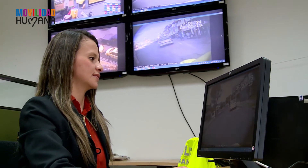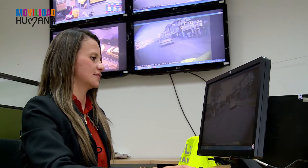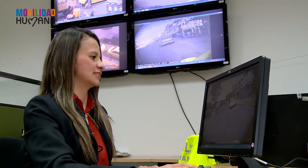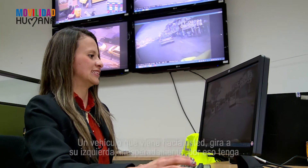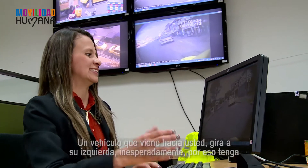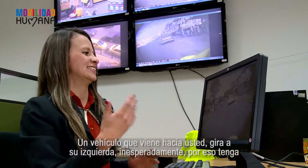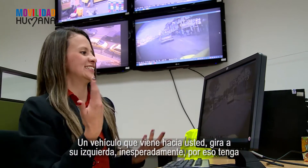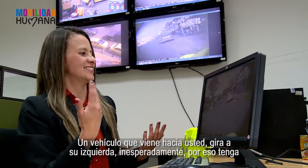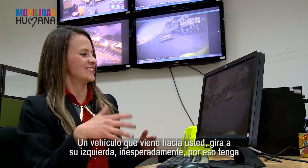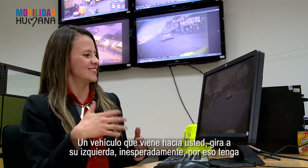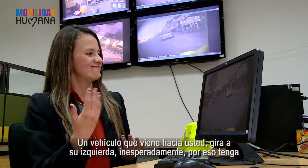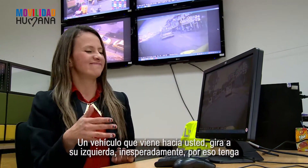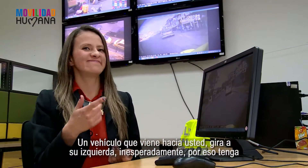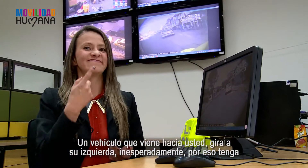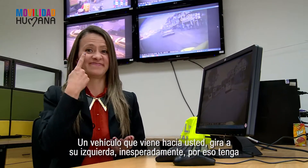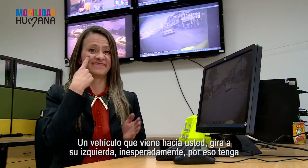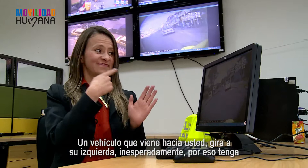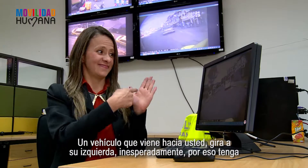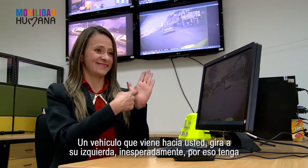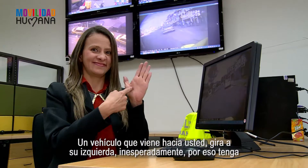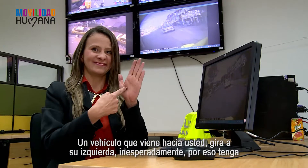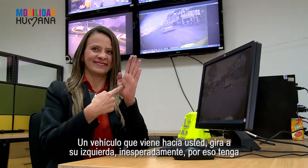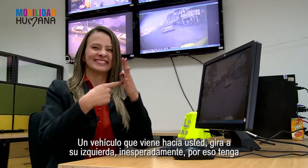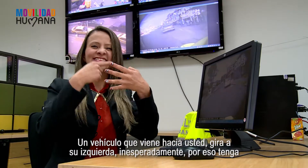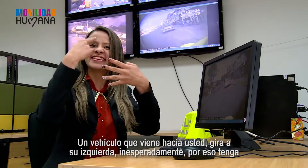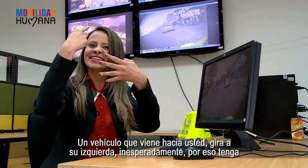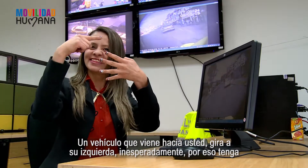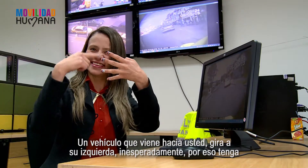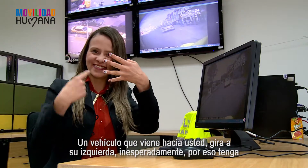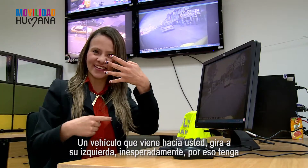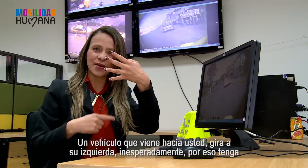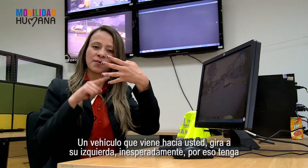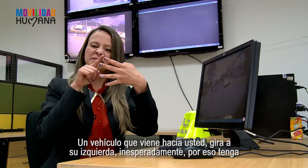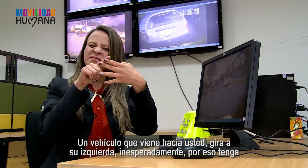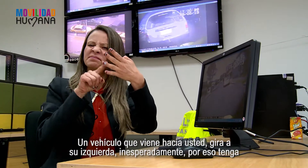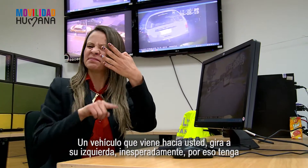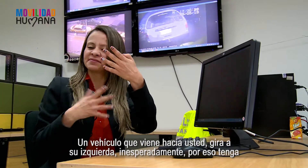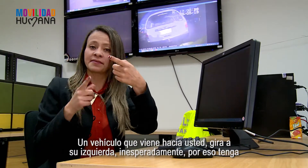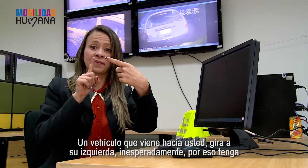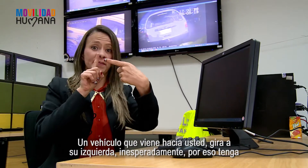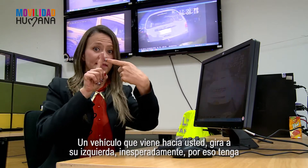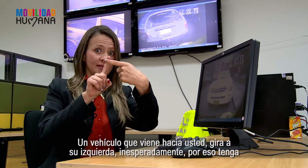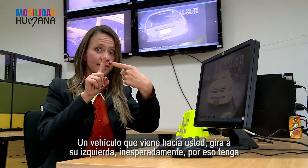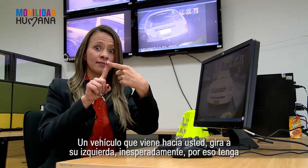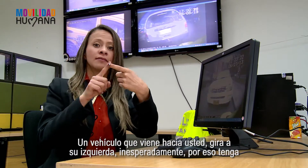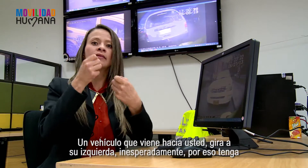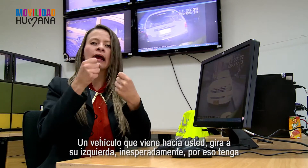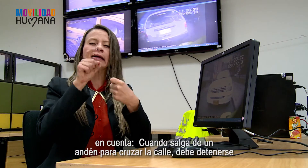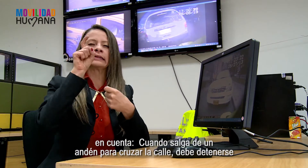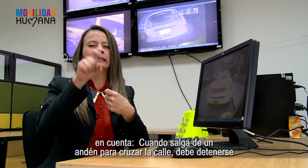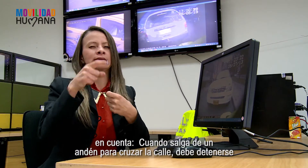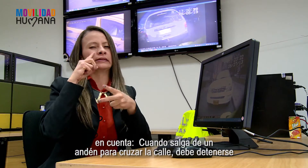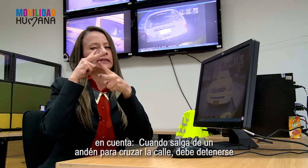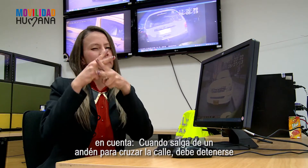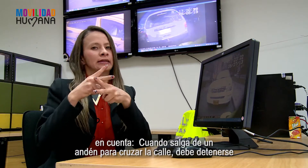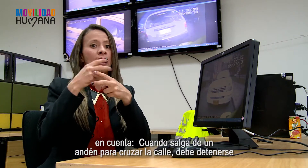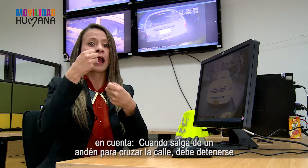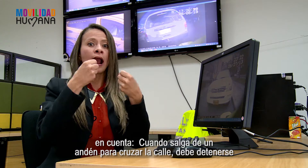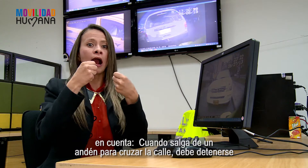Un vehículo que viene hacia usted gira a su izquierda inesperadamente, por eso tenga en cuenta. Cuando salga